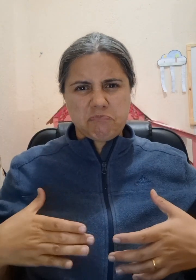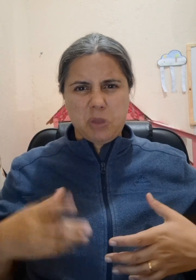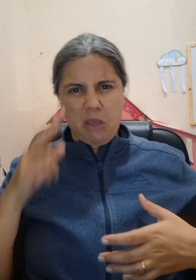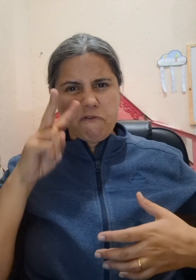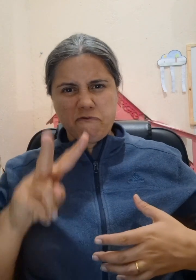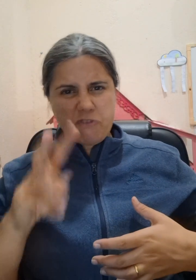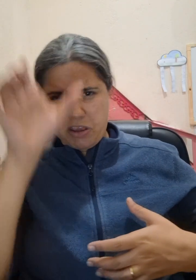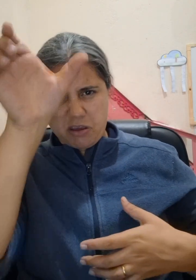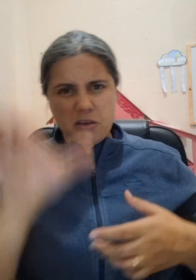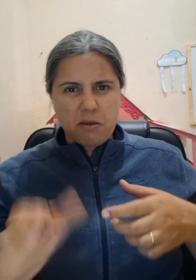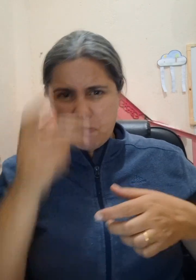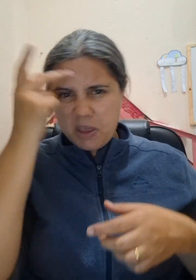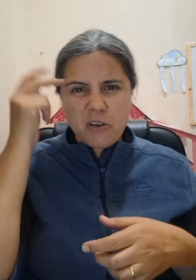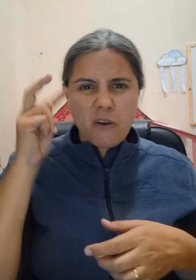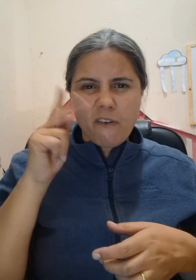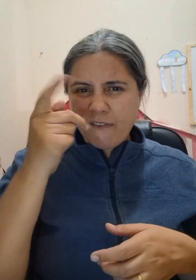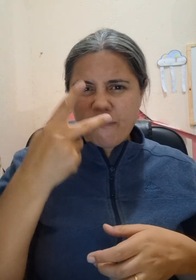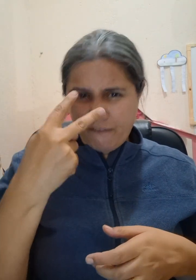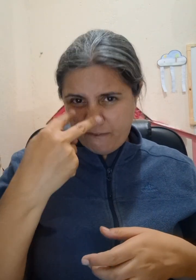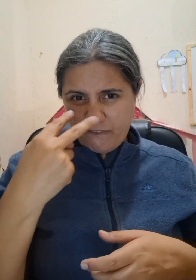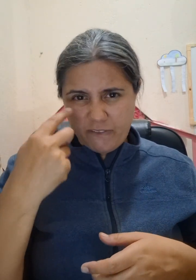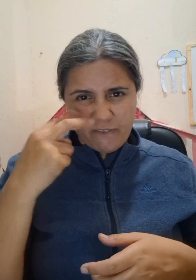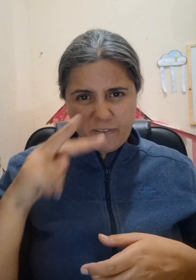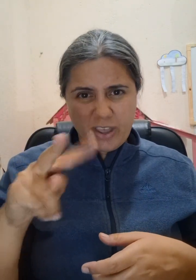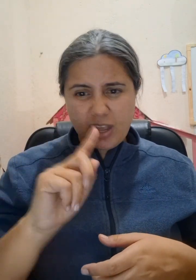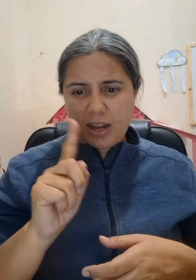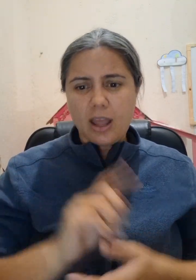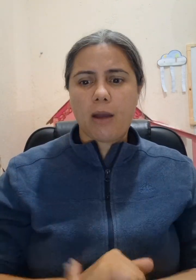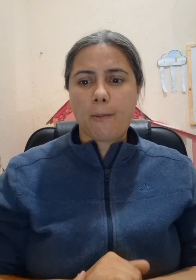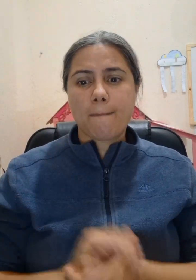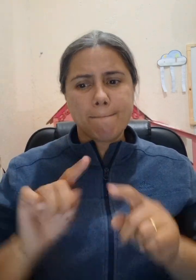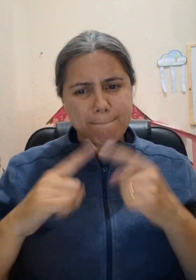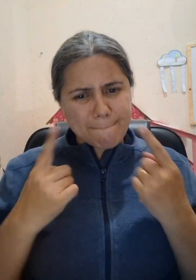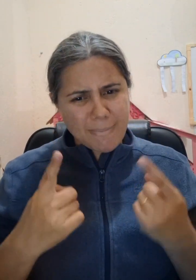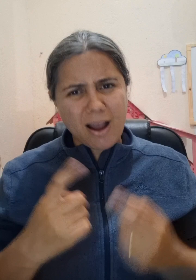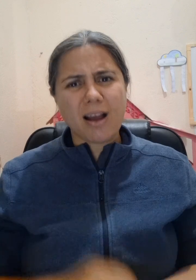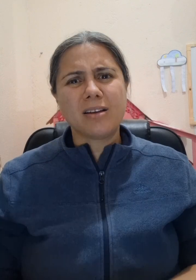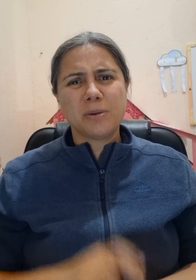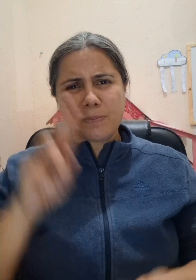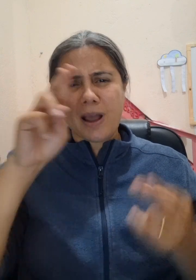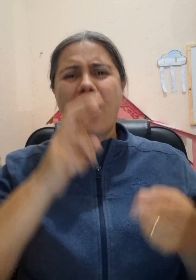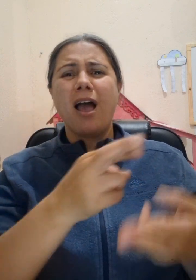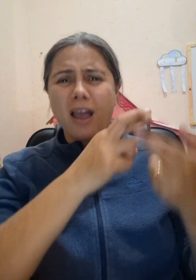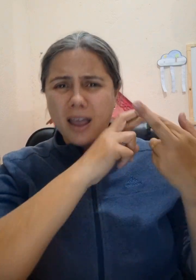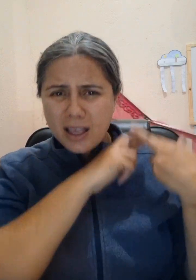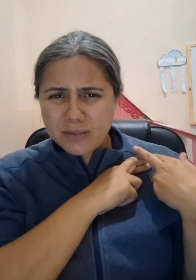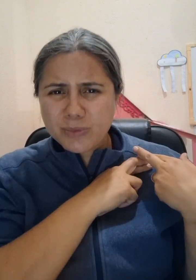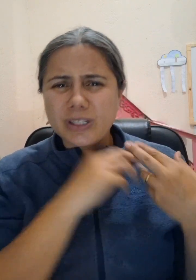verdadeira. E não é só o que as pessoas veem, a postura externa, mas é uma